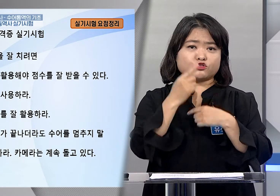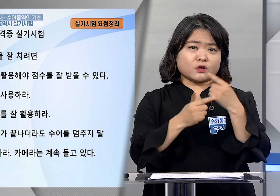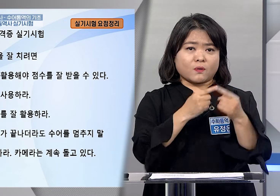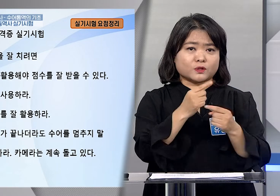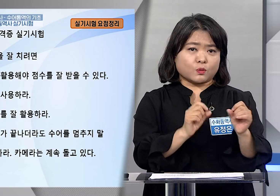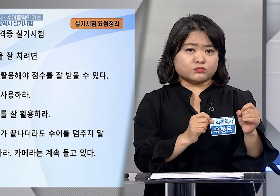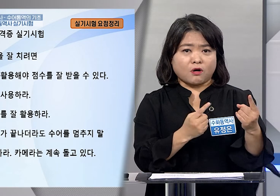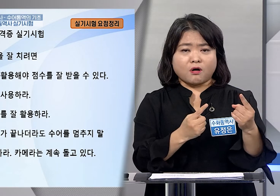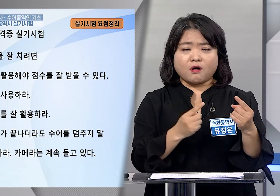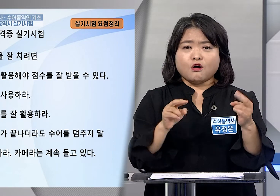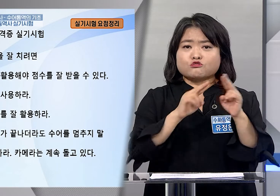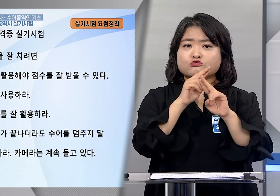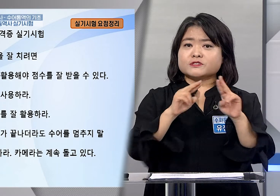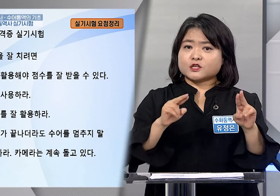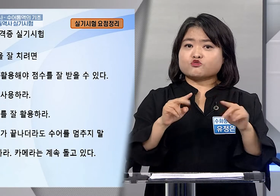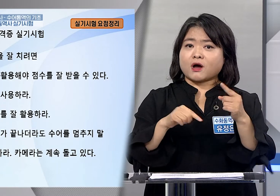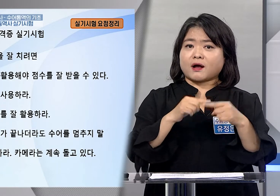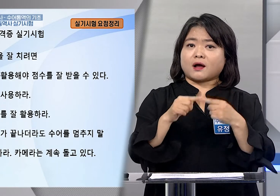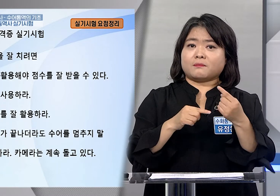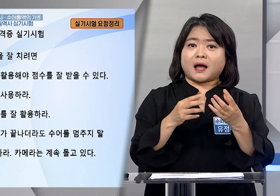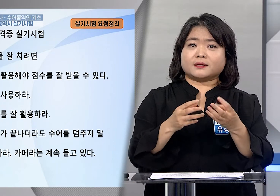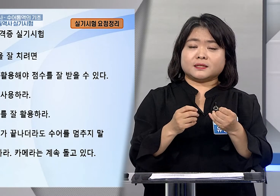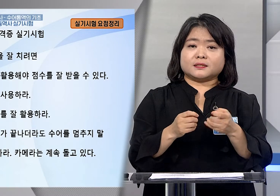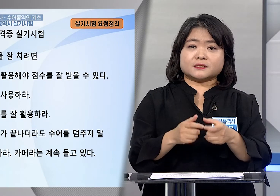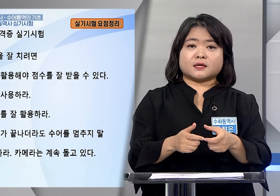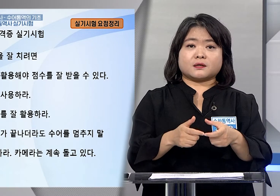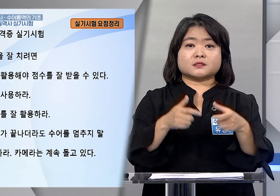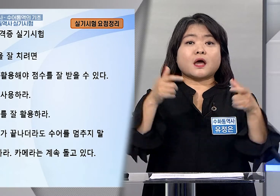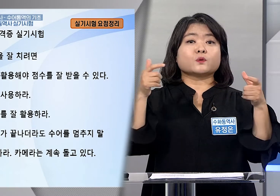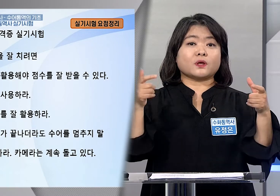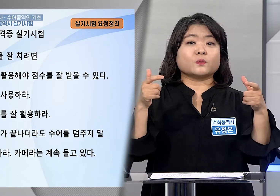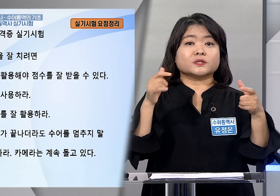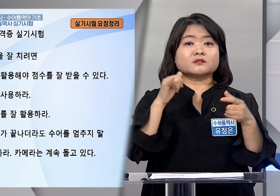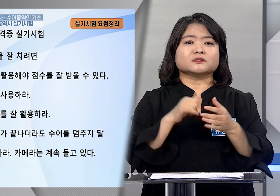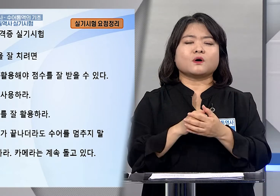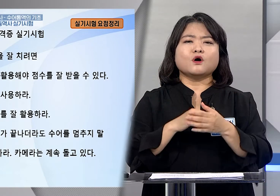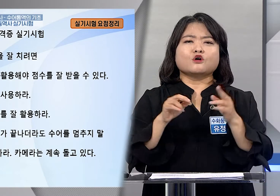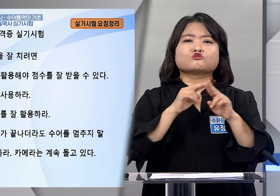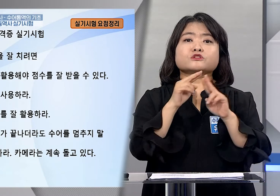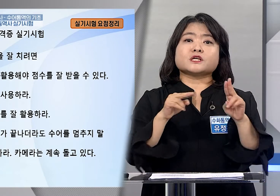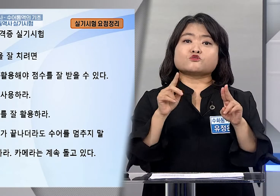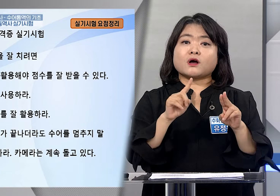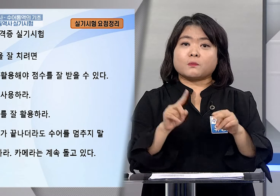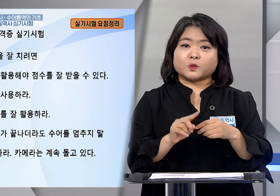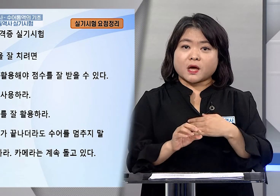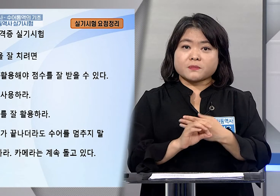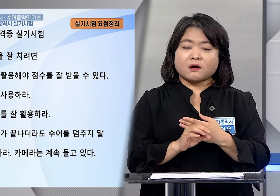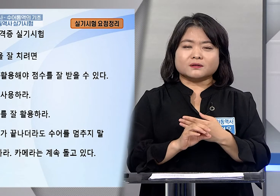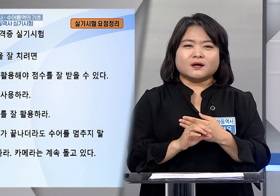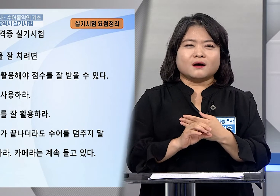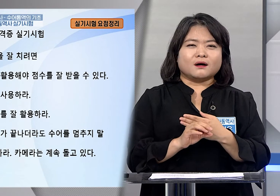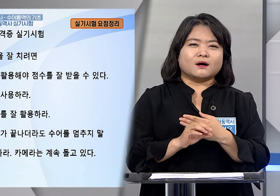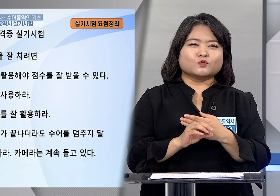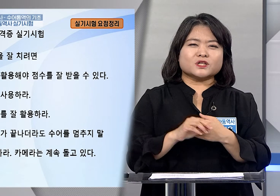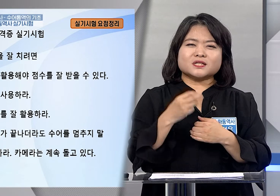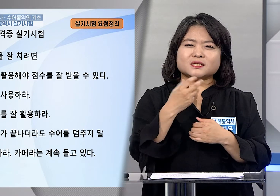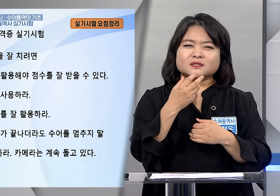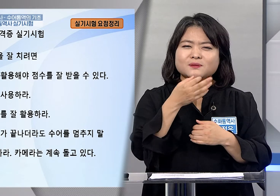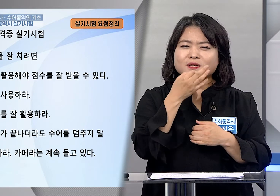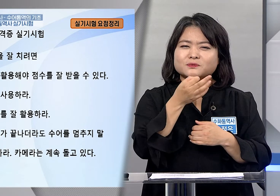수화와 더불어 국제 수화가 많이 이제 사용되고 있거든요. 국제 수화가 뭐냐면 우리 일반 음성